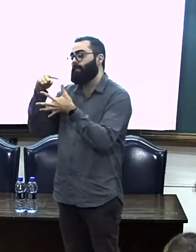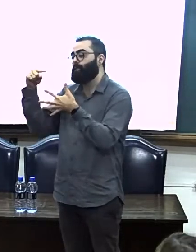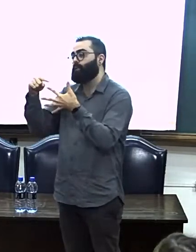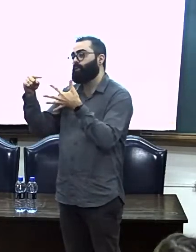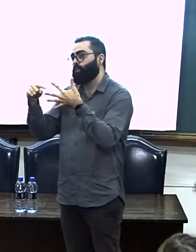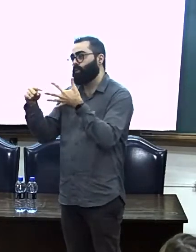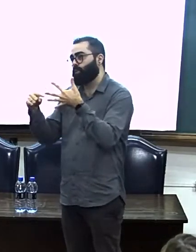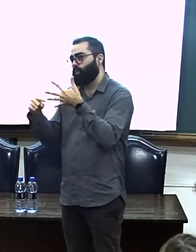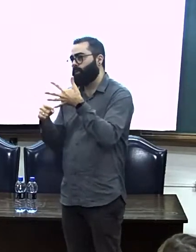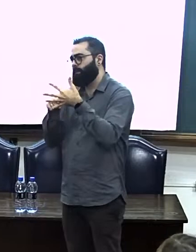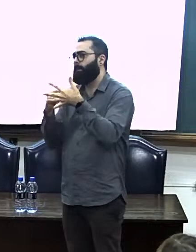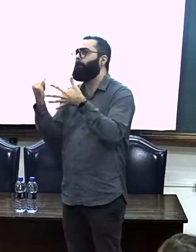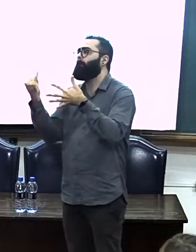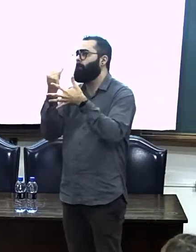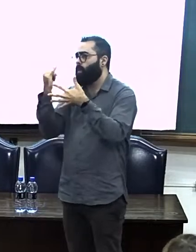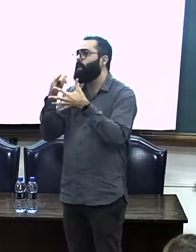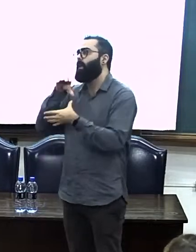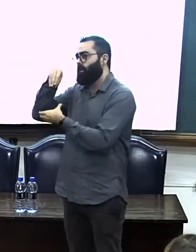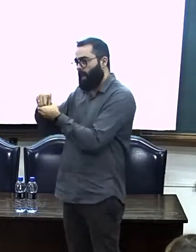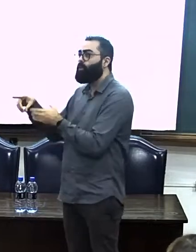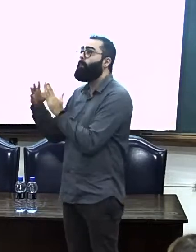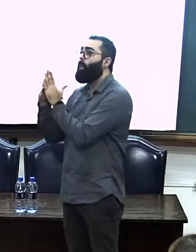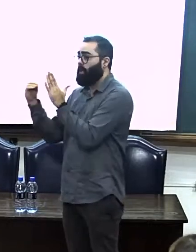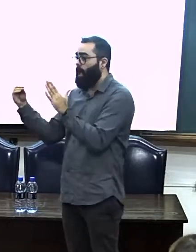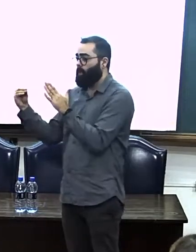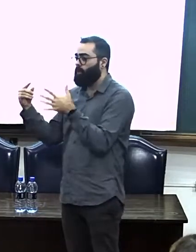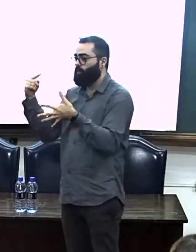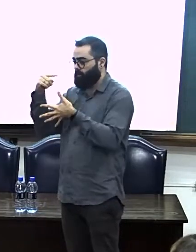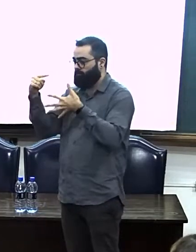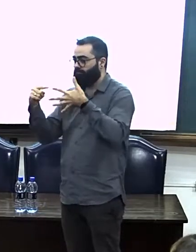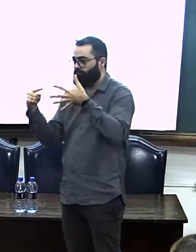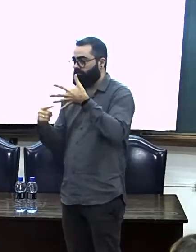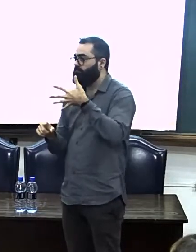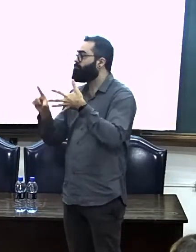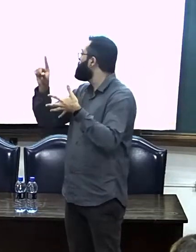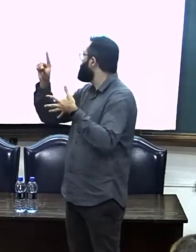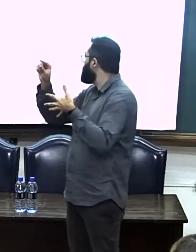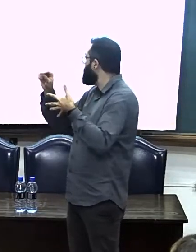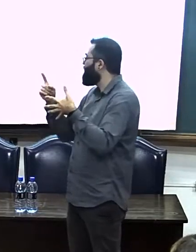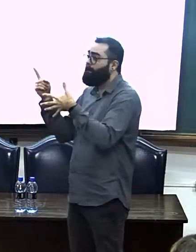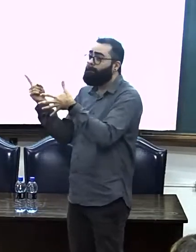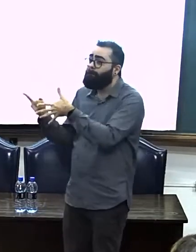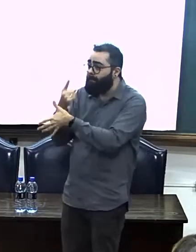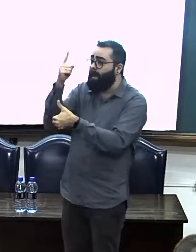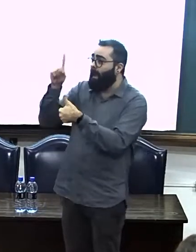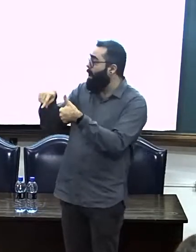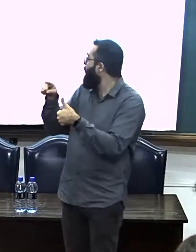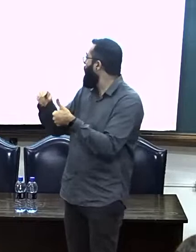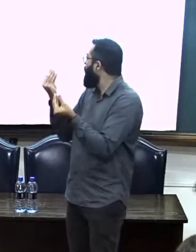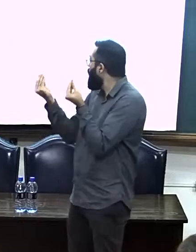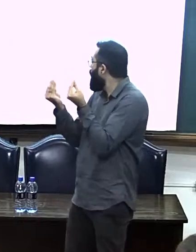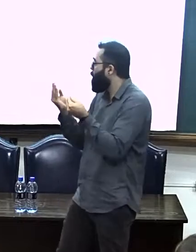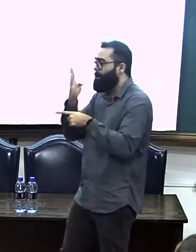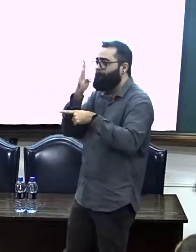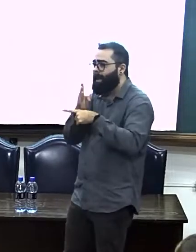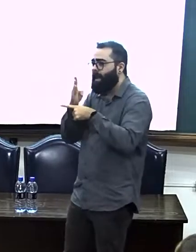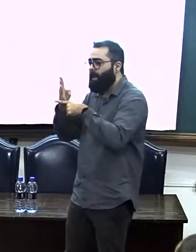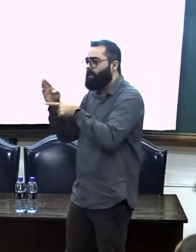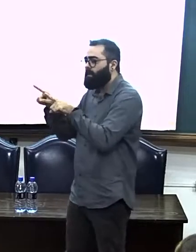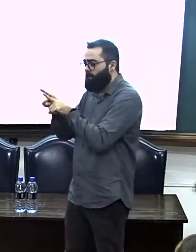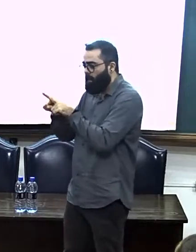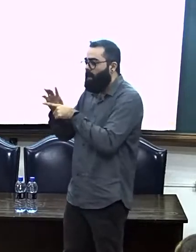the converter-distributor model. The first one is the metrical and phonological structure. That is